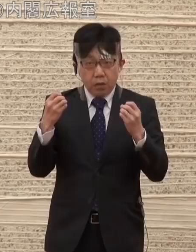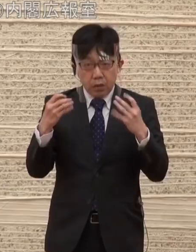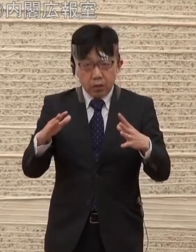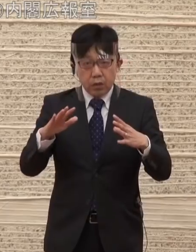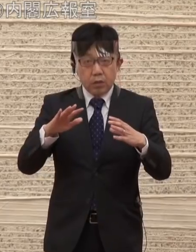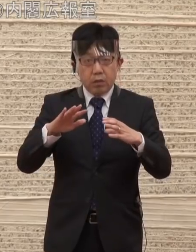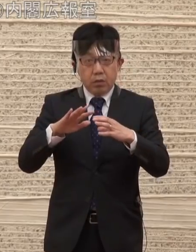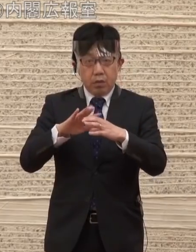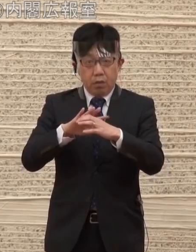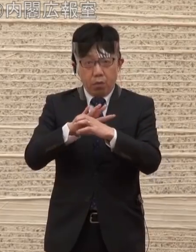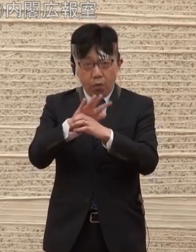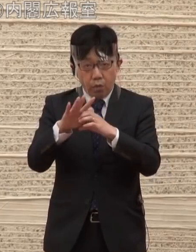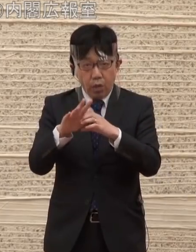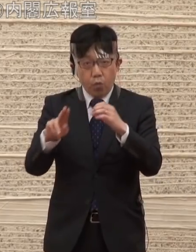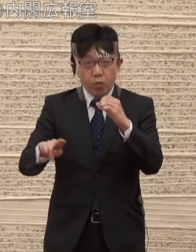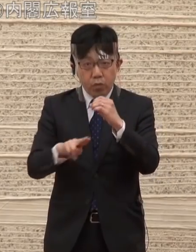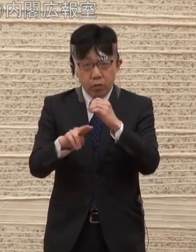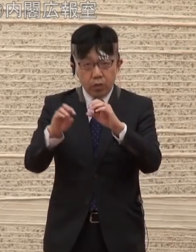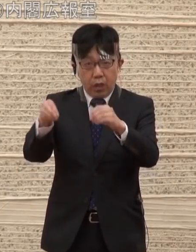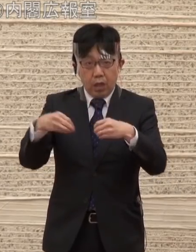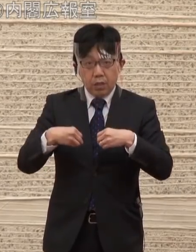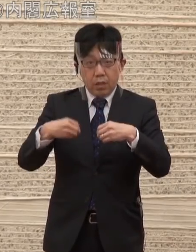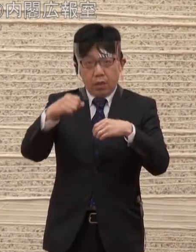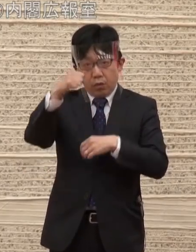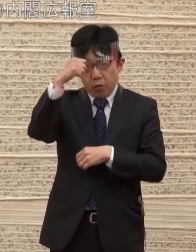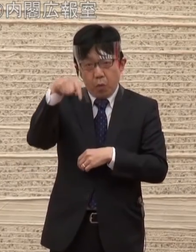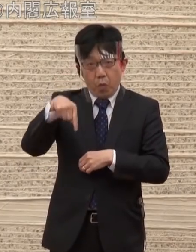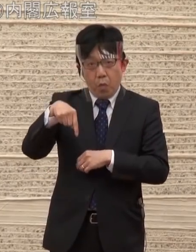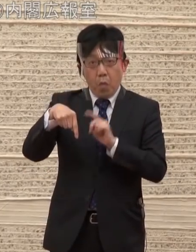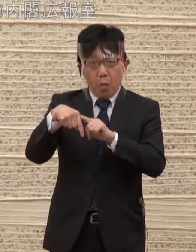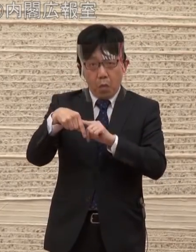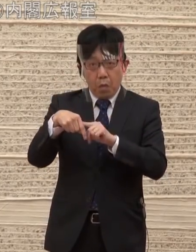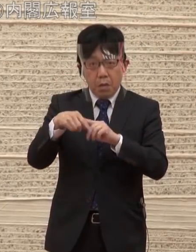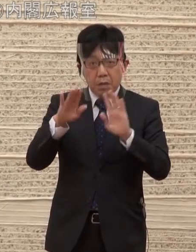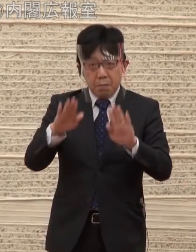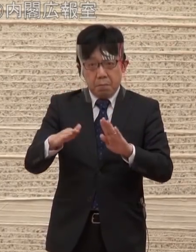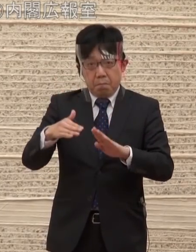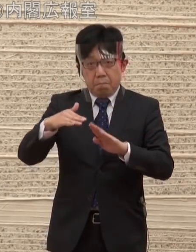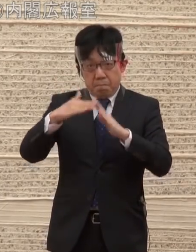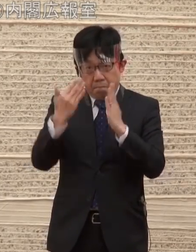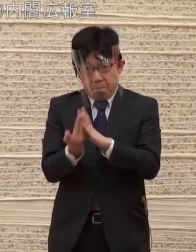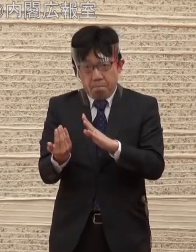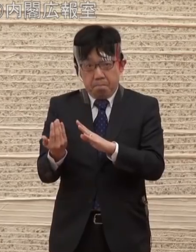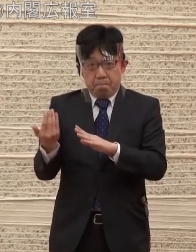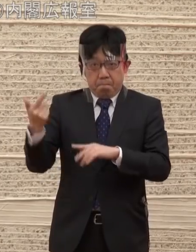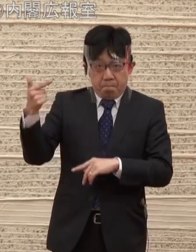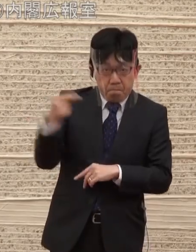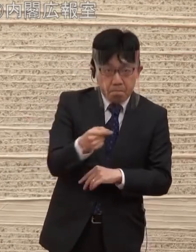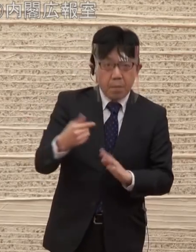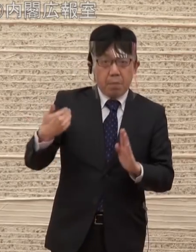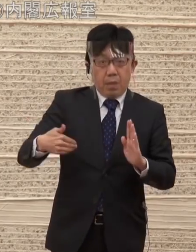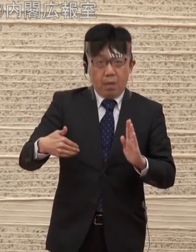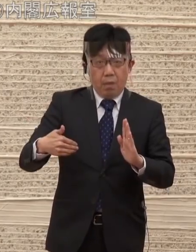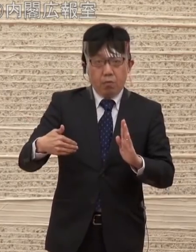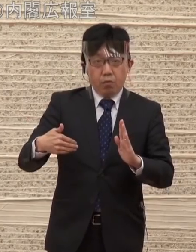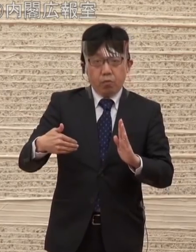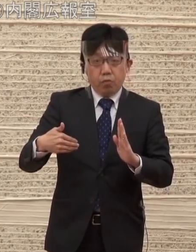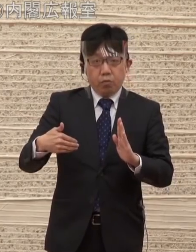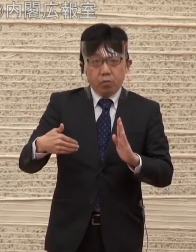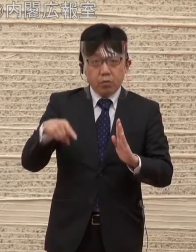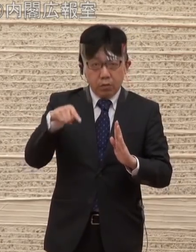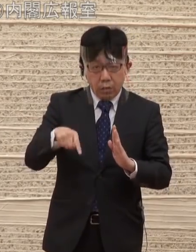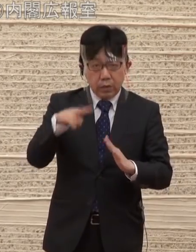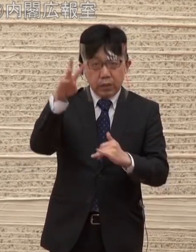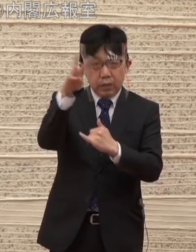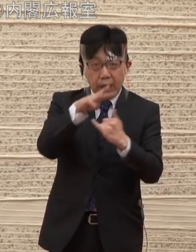症が完全に就職していない中にあってもですね災害時に危険